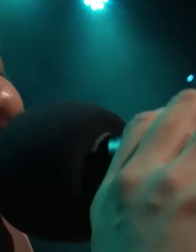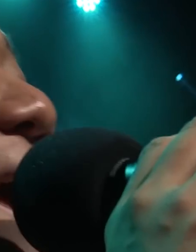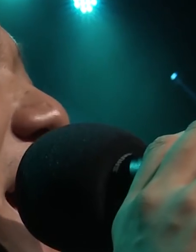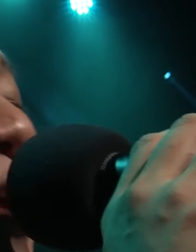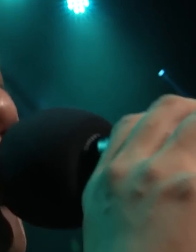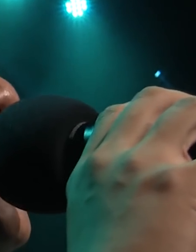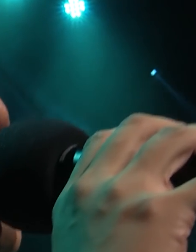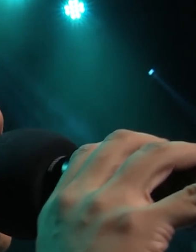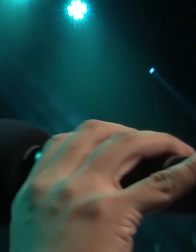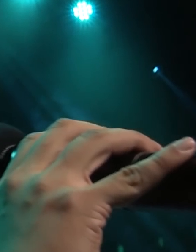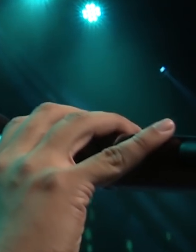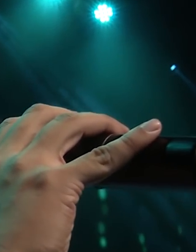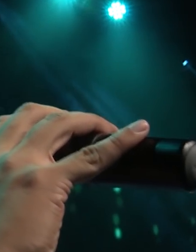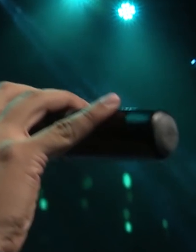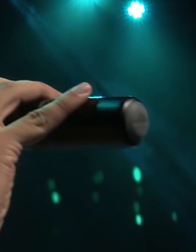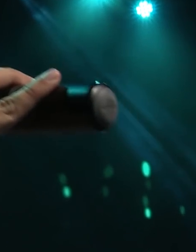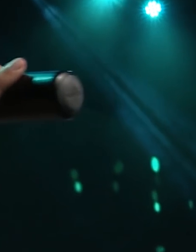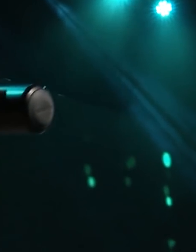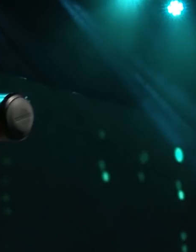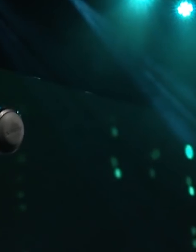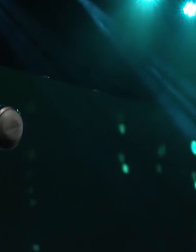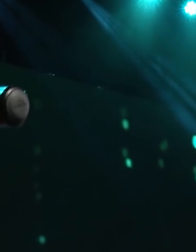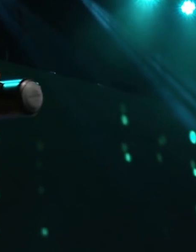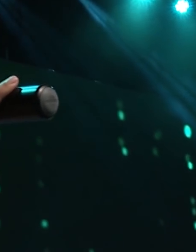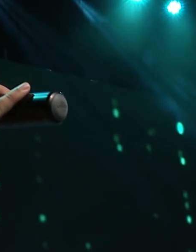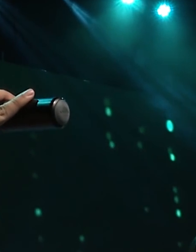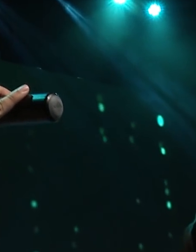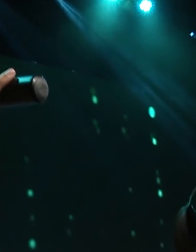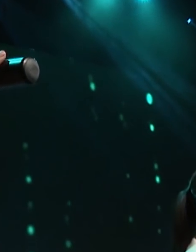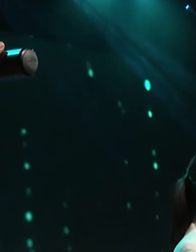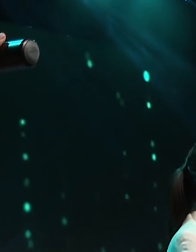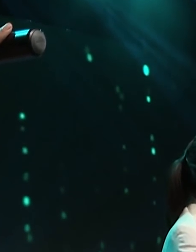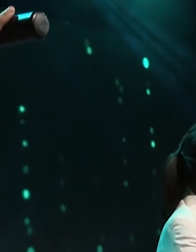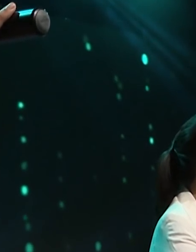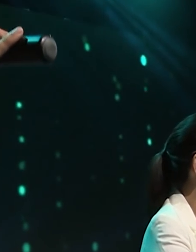Bantu diriku untuk